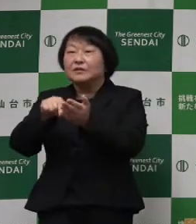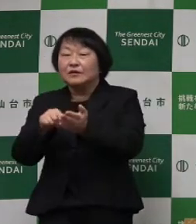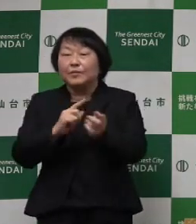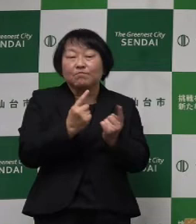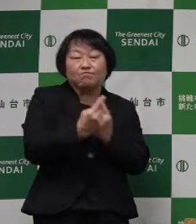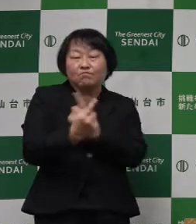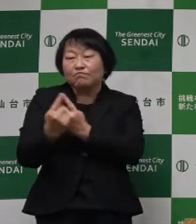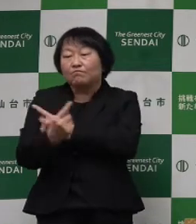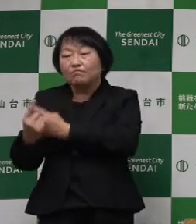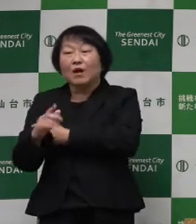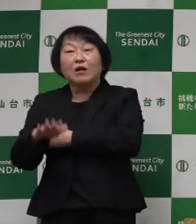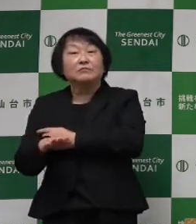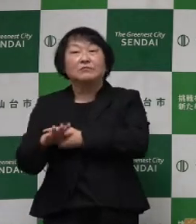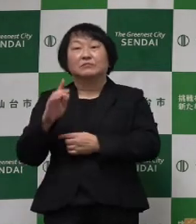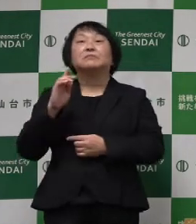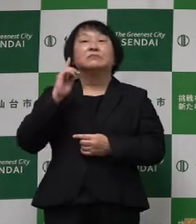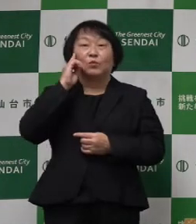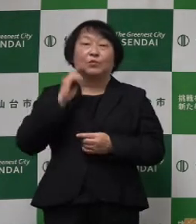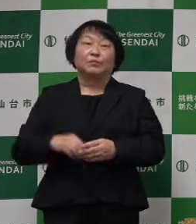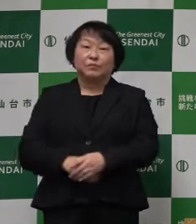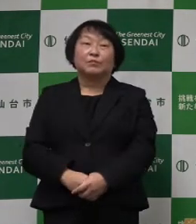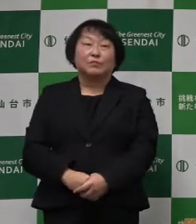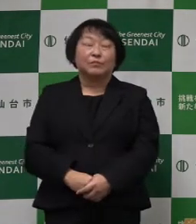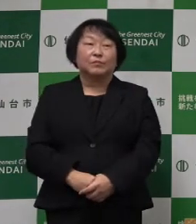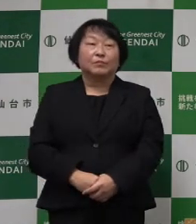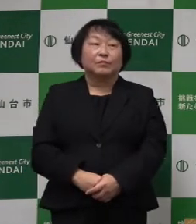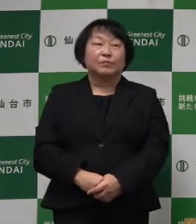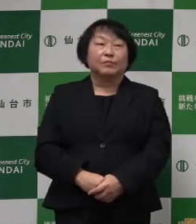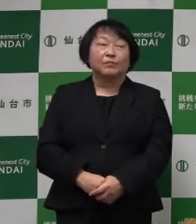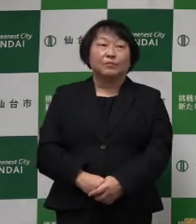ふうな捉え方をしたところです。